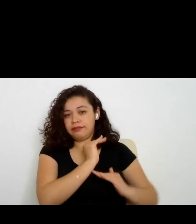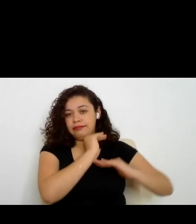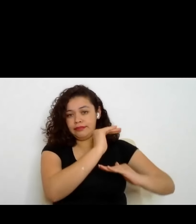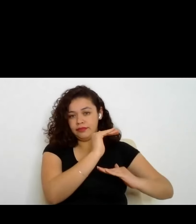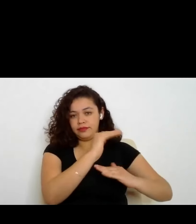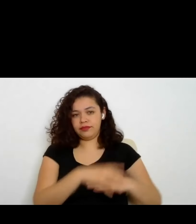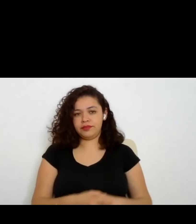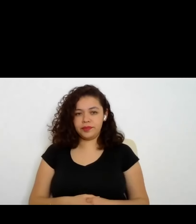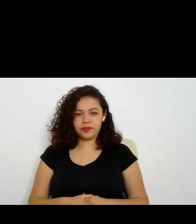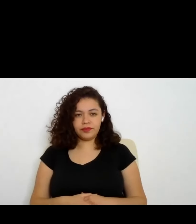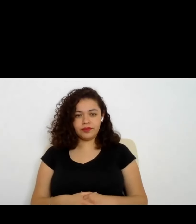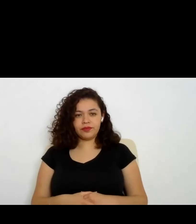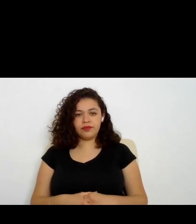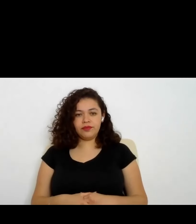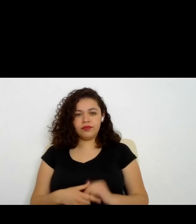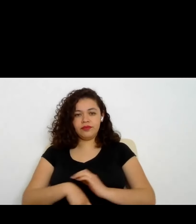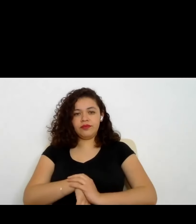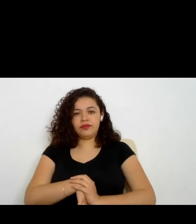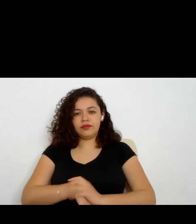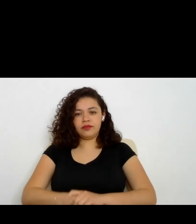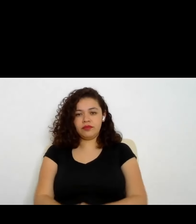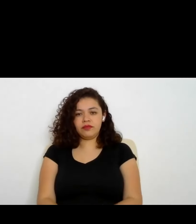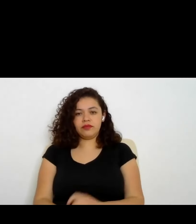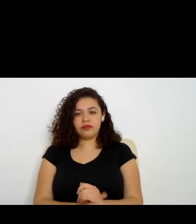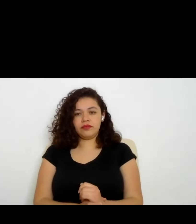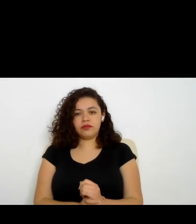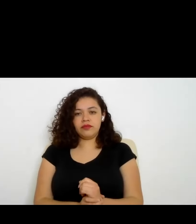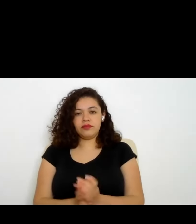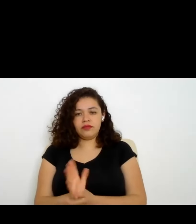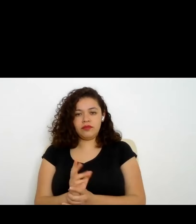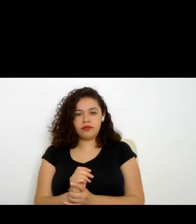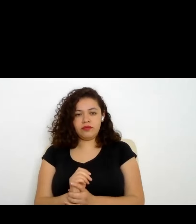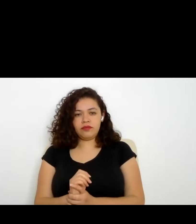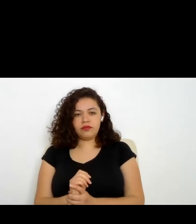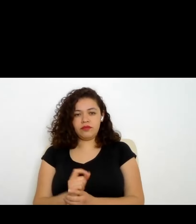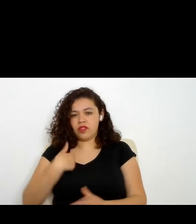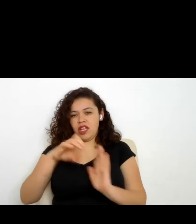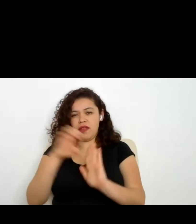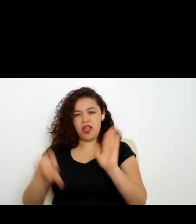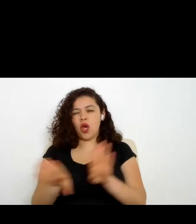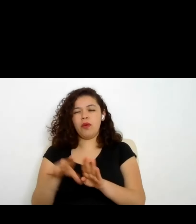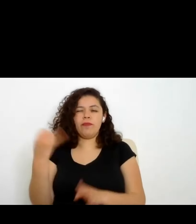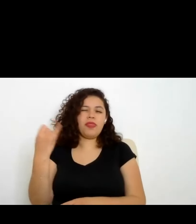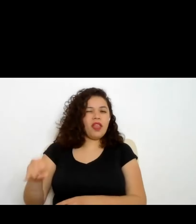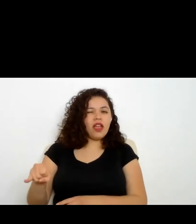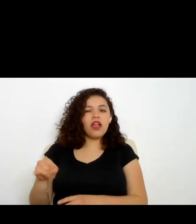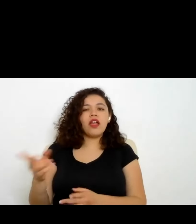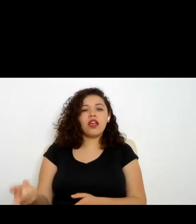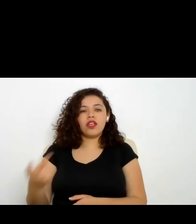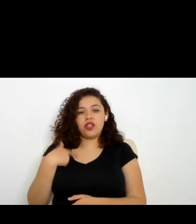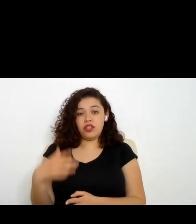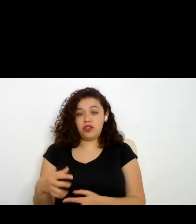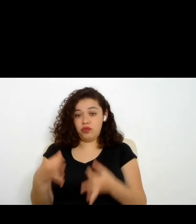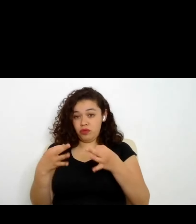por ejemplo, no nos topamos con, y digo, a lo mejor voy a poner un ejemplo medio burdo, que ni siquiera me consta que